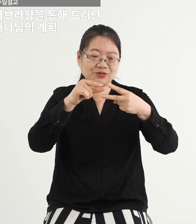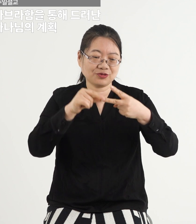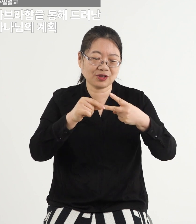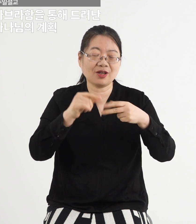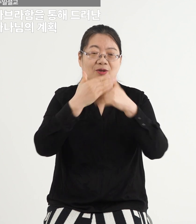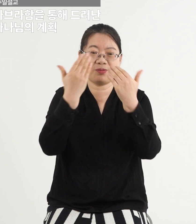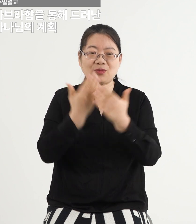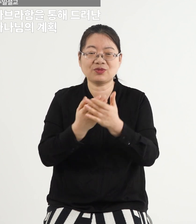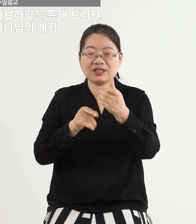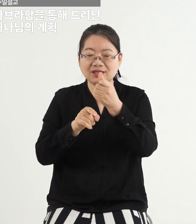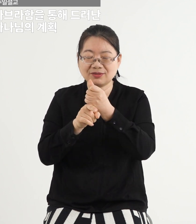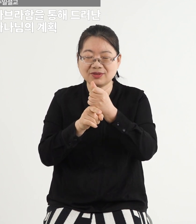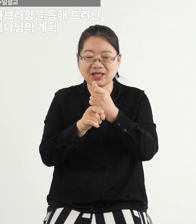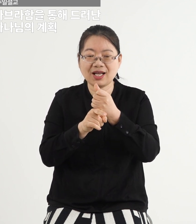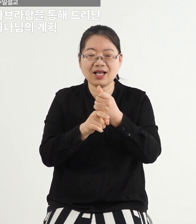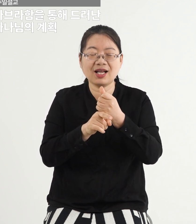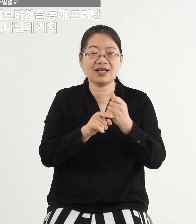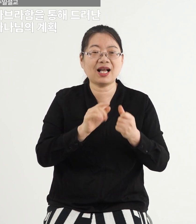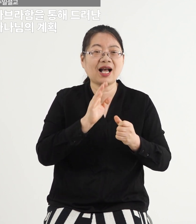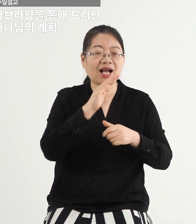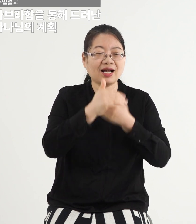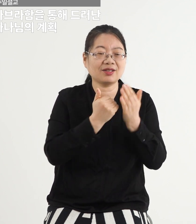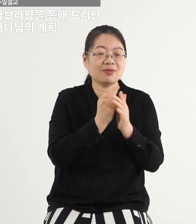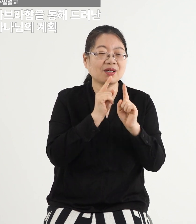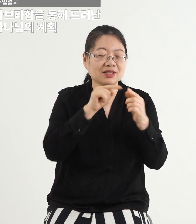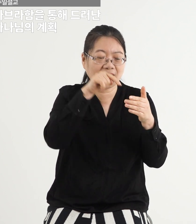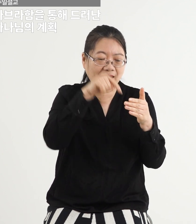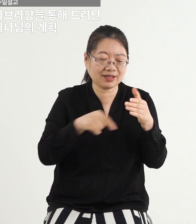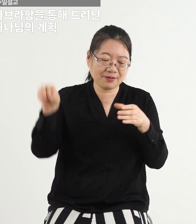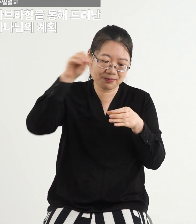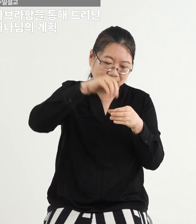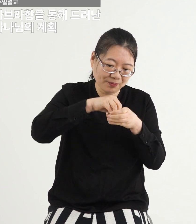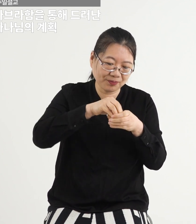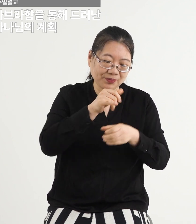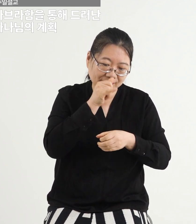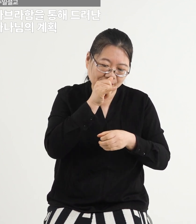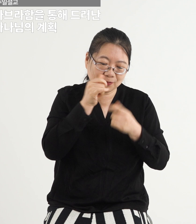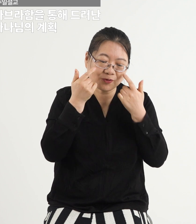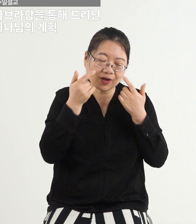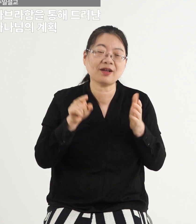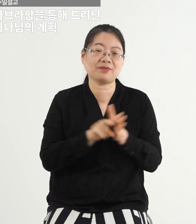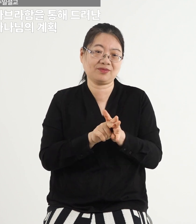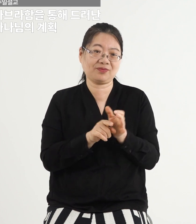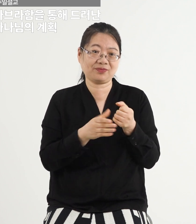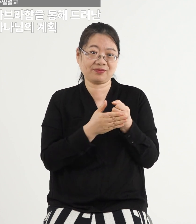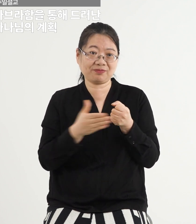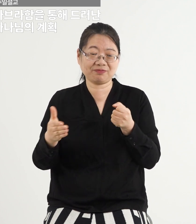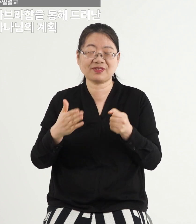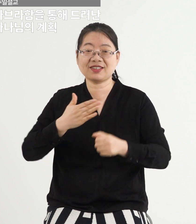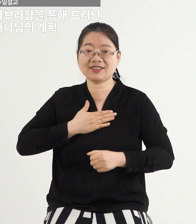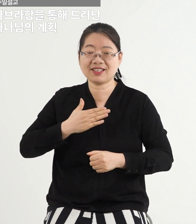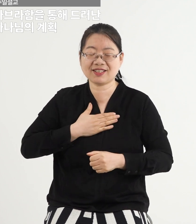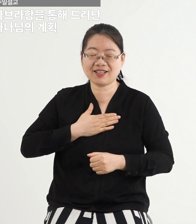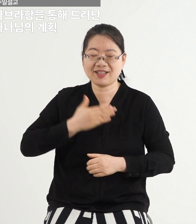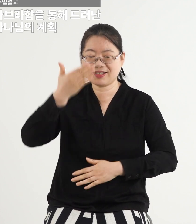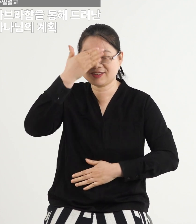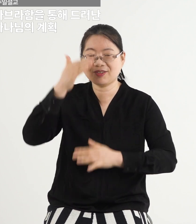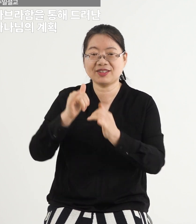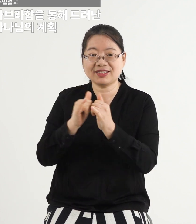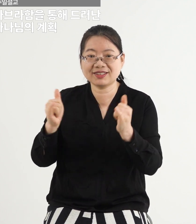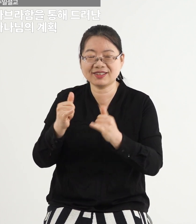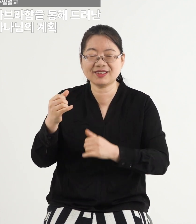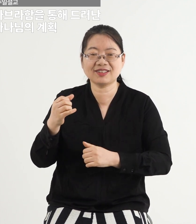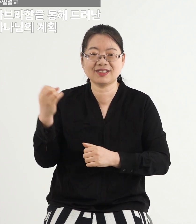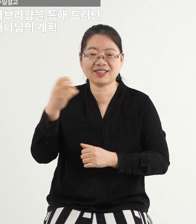이 본문 속에 담아져 있다고 확신합니다. 그렇기 때문에 제가 청년들